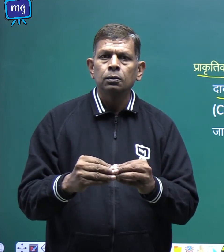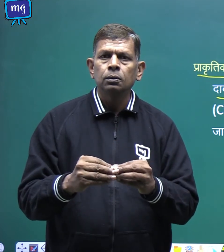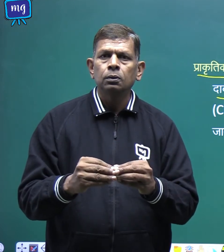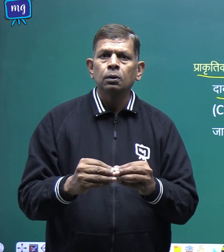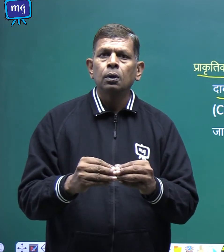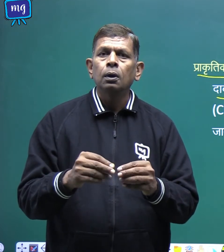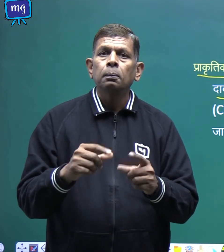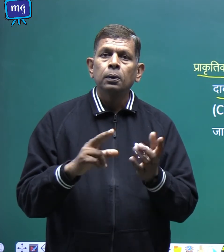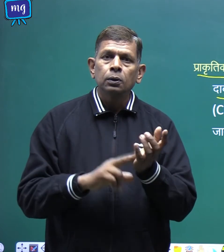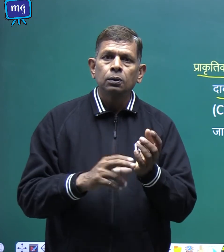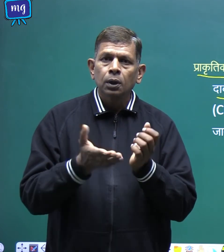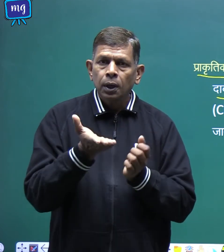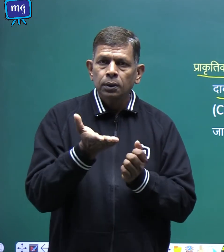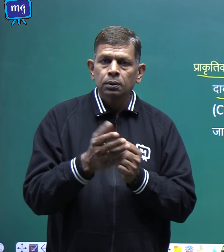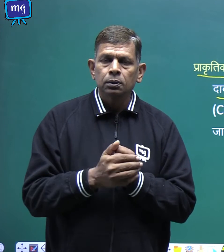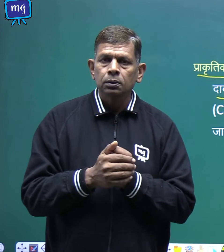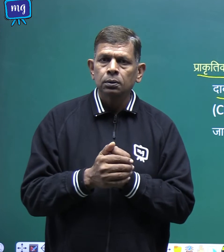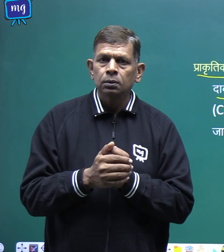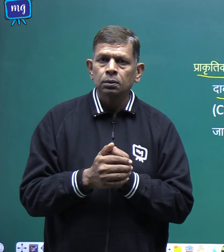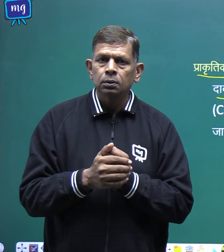प्राकृतिक गैस